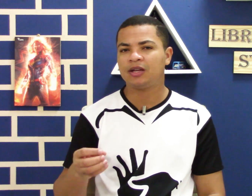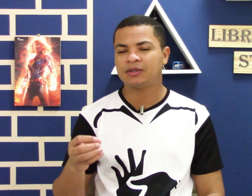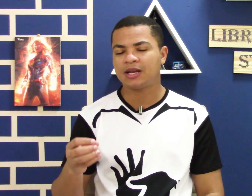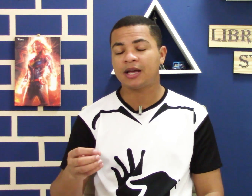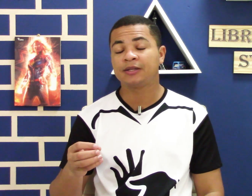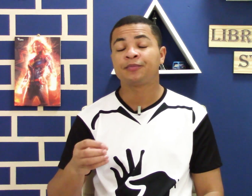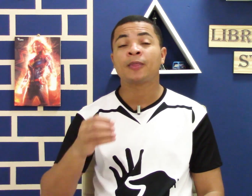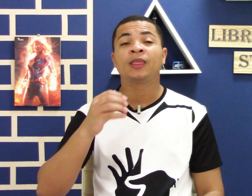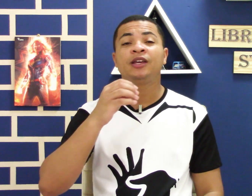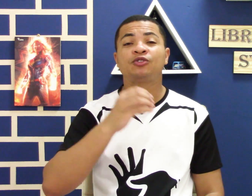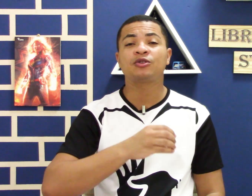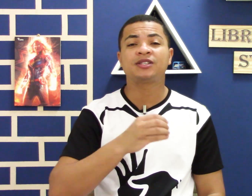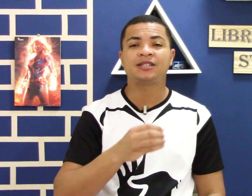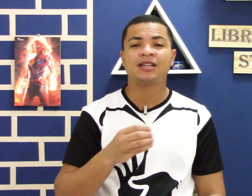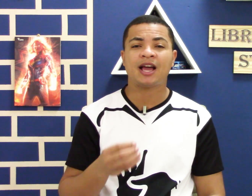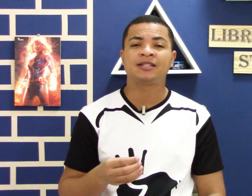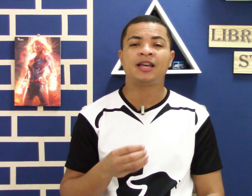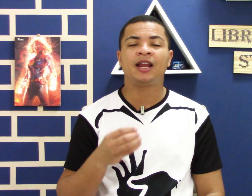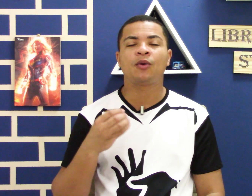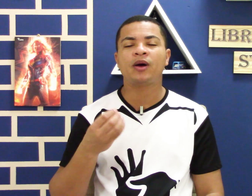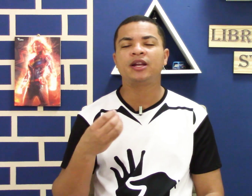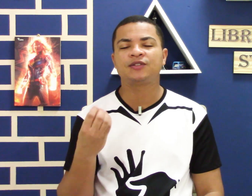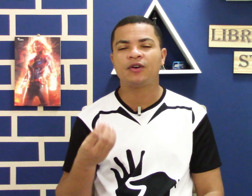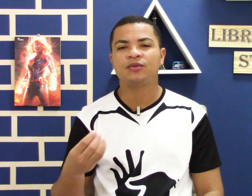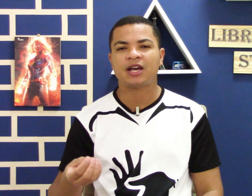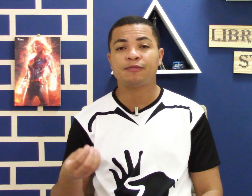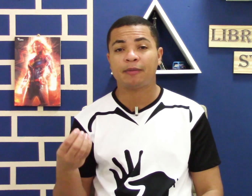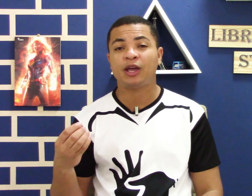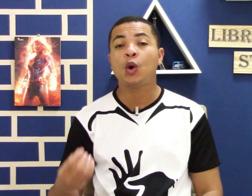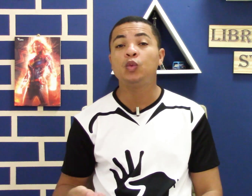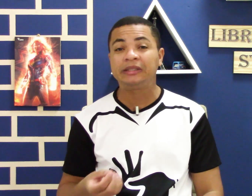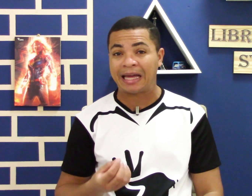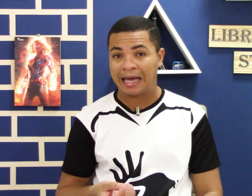de sinais. E todos esses sinais, quando eles forem usados para pergunta,